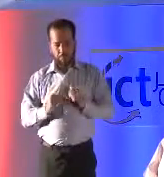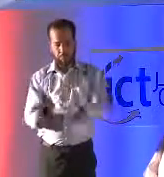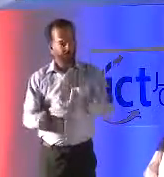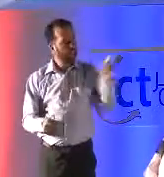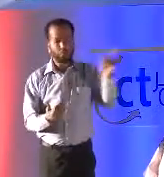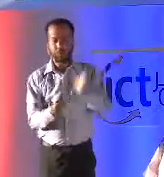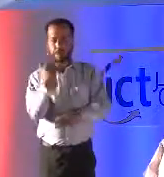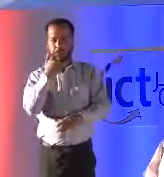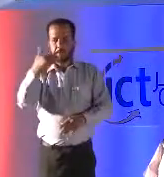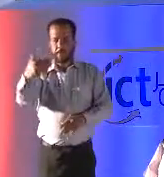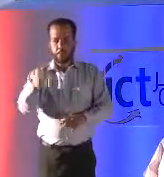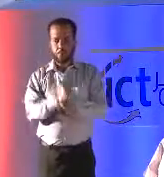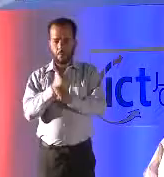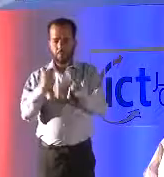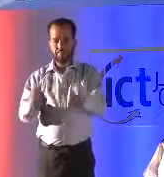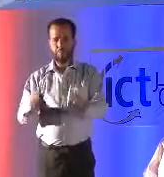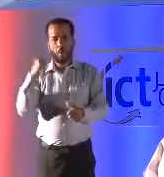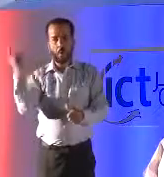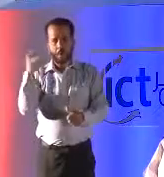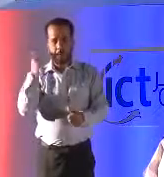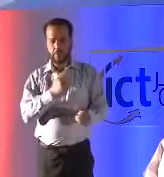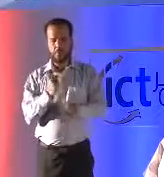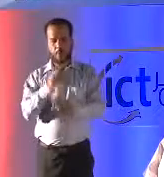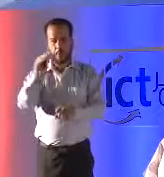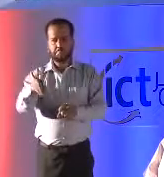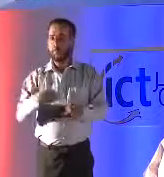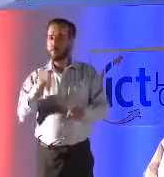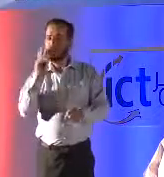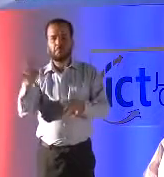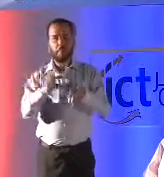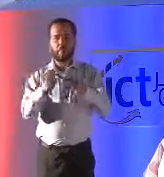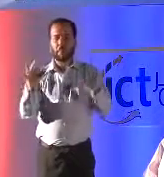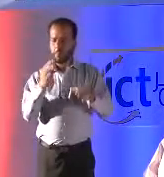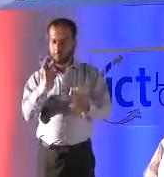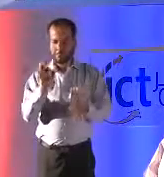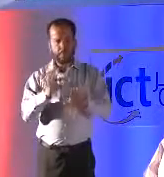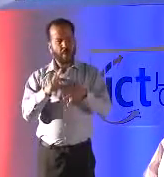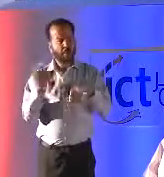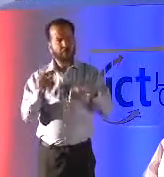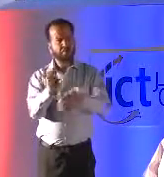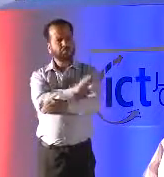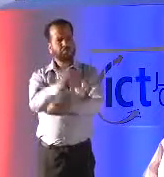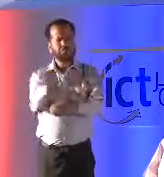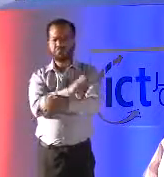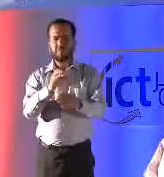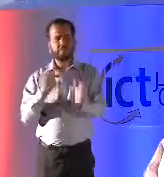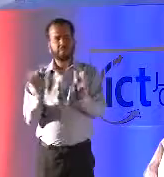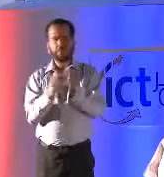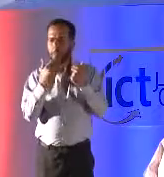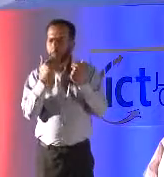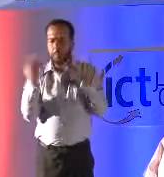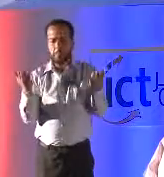المجال قبل 9 سنين رأيت أن هناك فراغ كبير في تواجد هذه التقنيات،